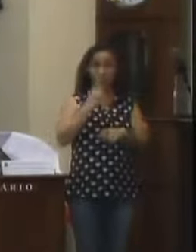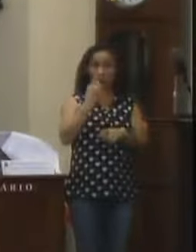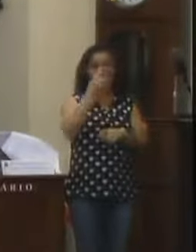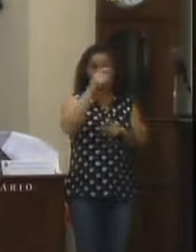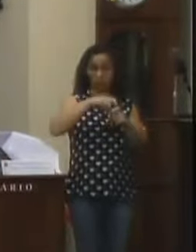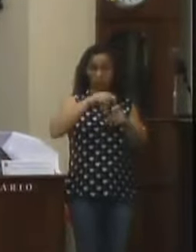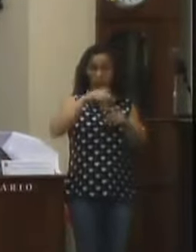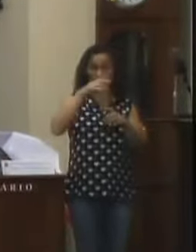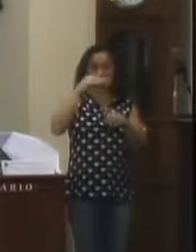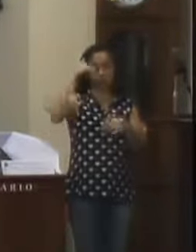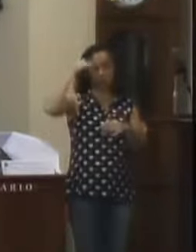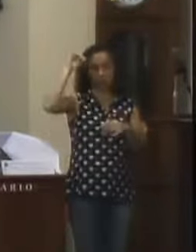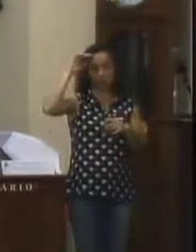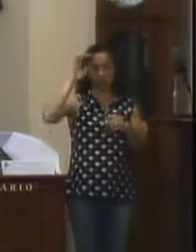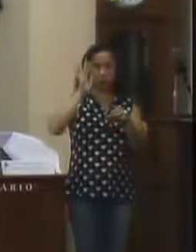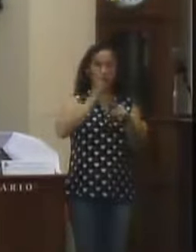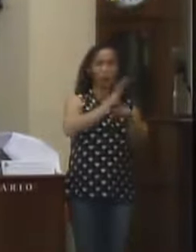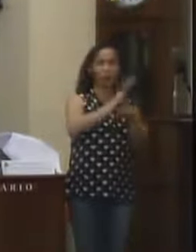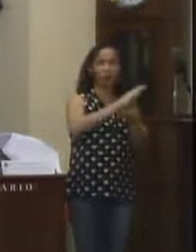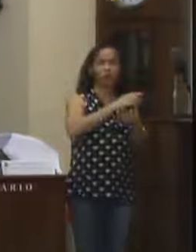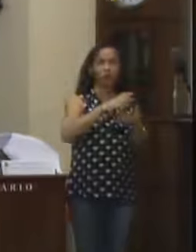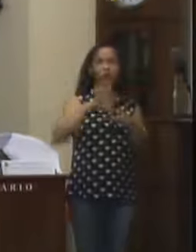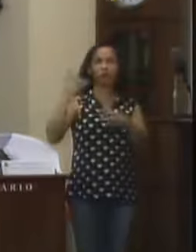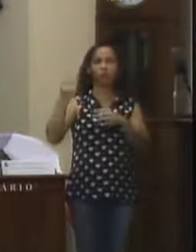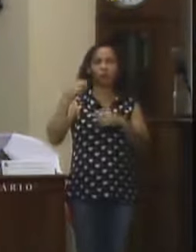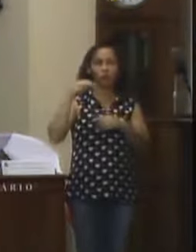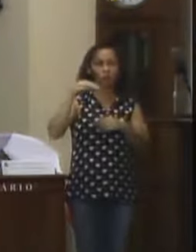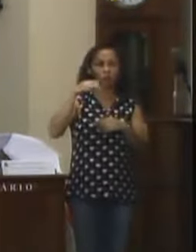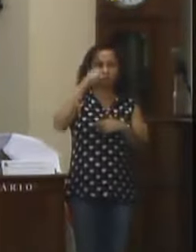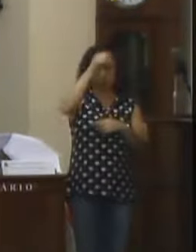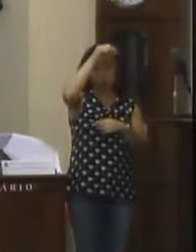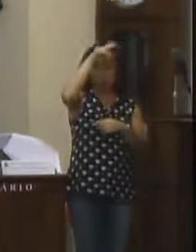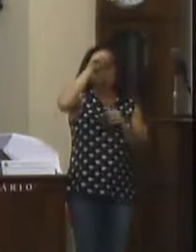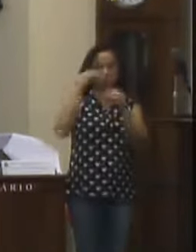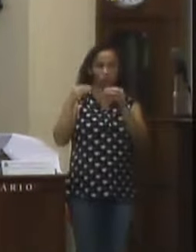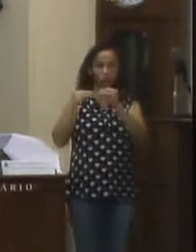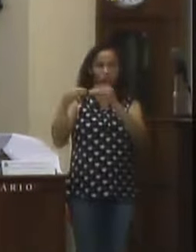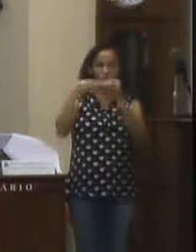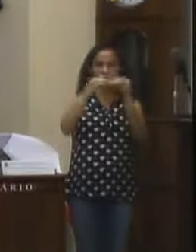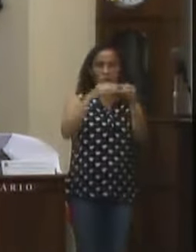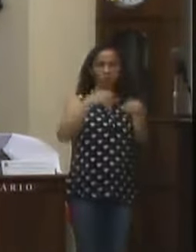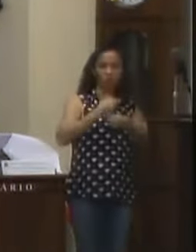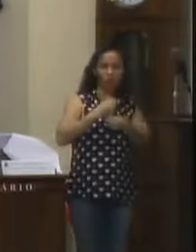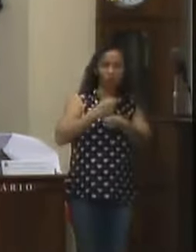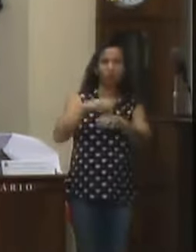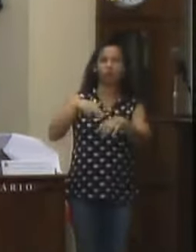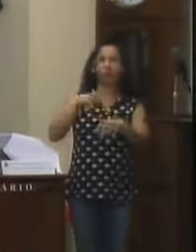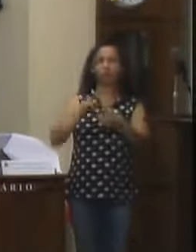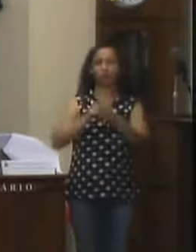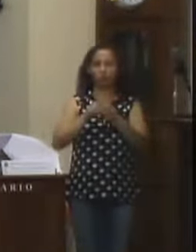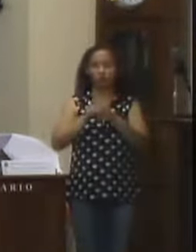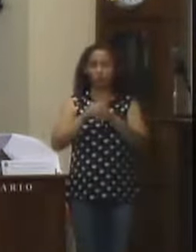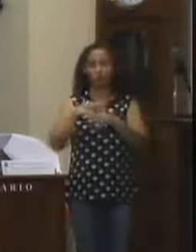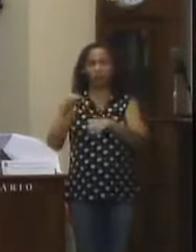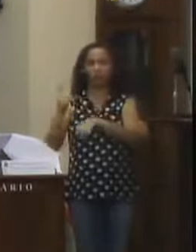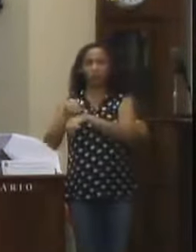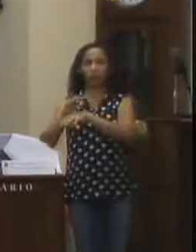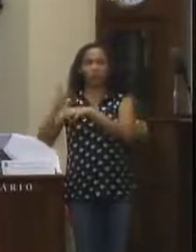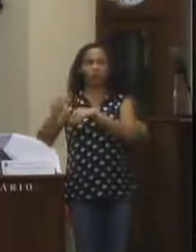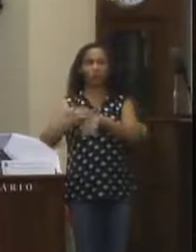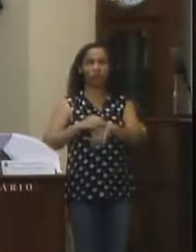exposto à Comissão de Saúde Pública, na pessoa de seu relator, opina por negar seguimento à regulamentação do presente projeto de lei ordinária, sugerindo